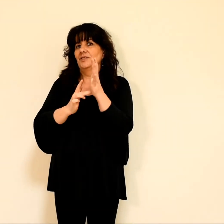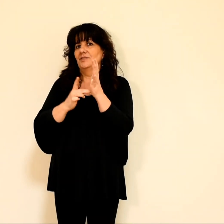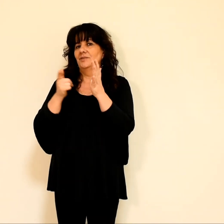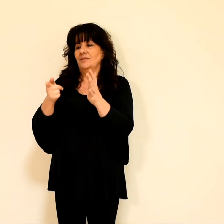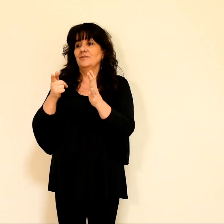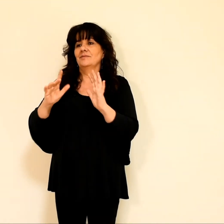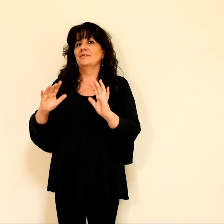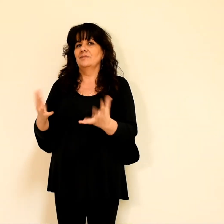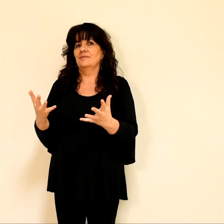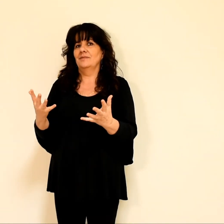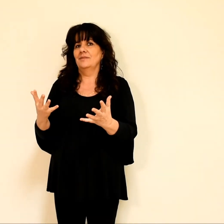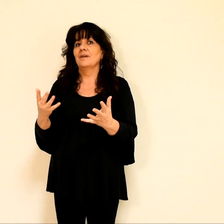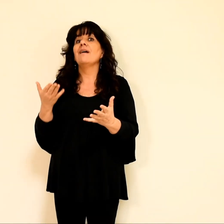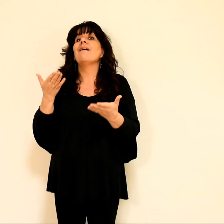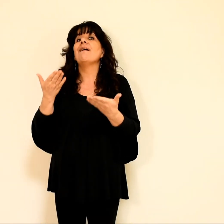C'était à Cana de Galilée.